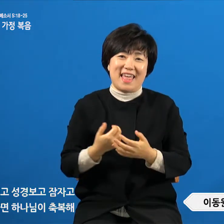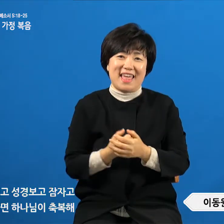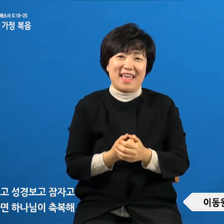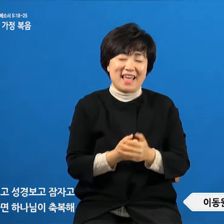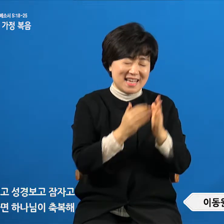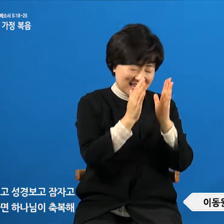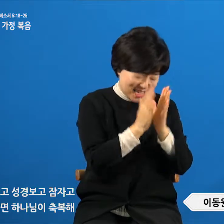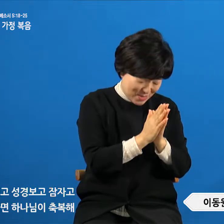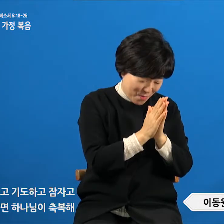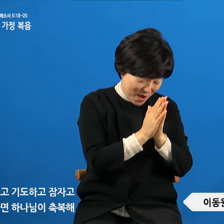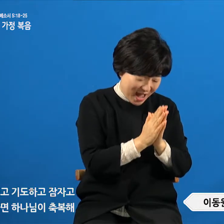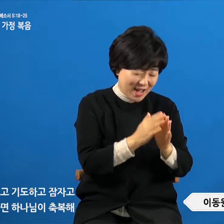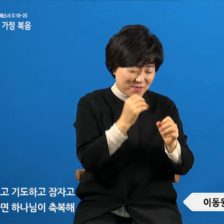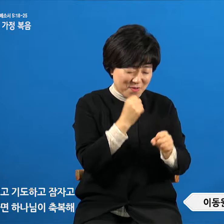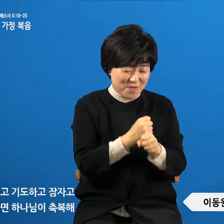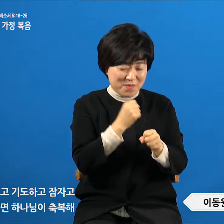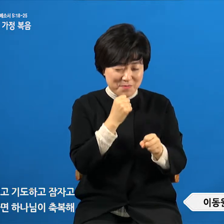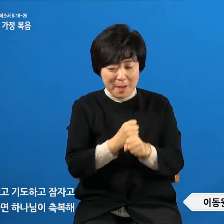축복해.